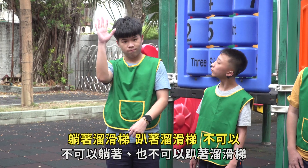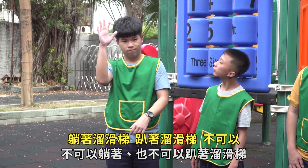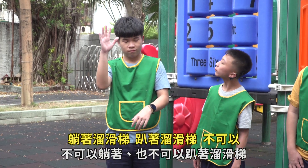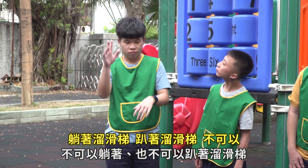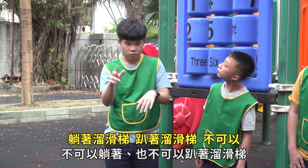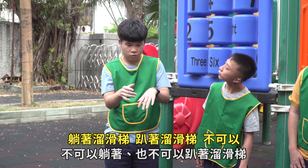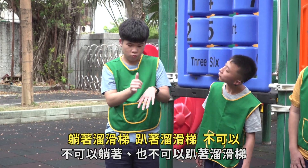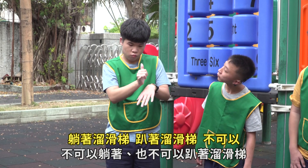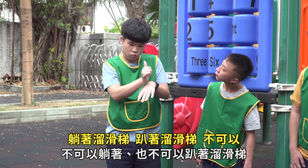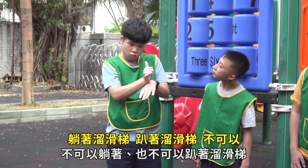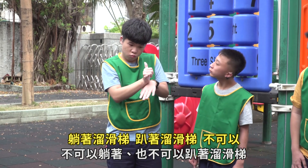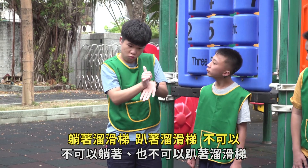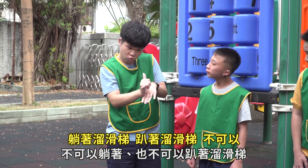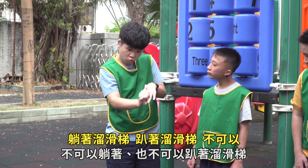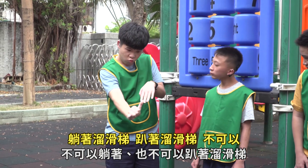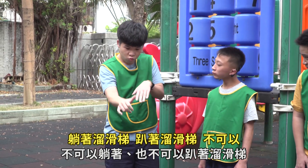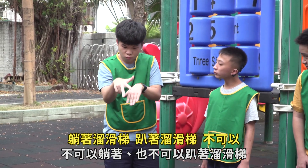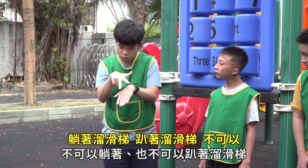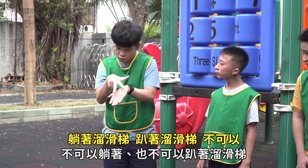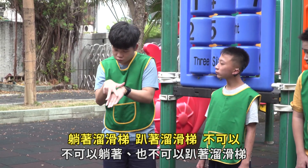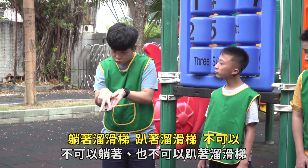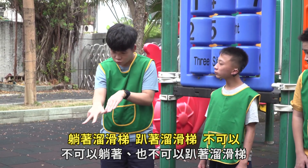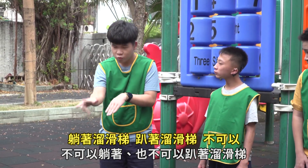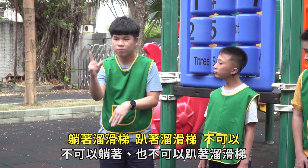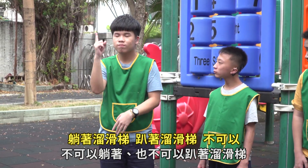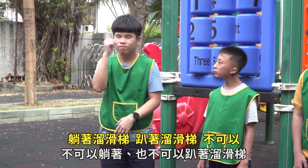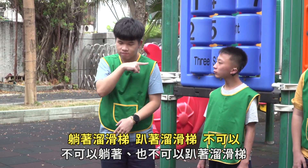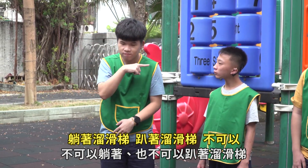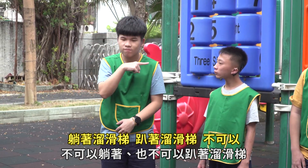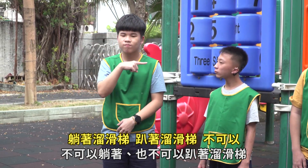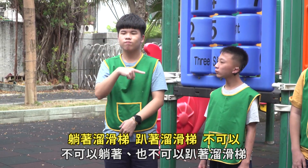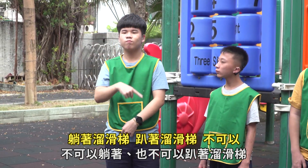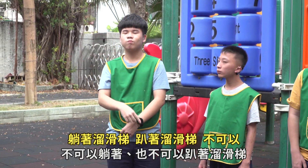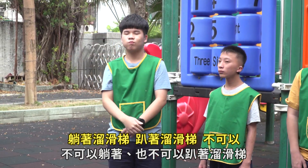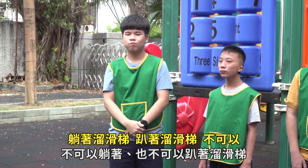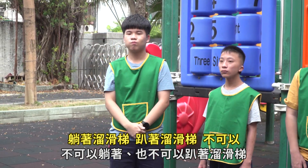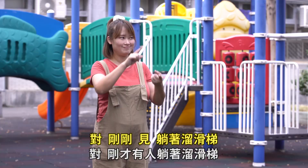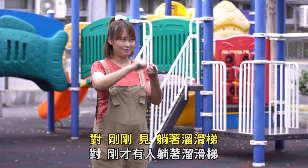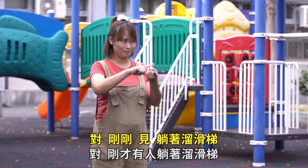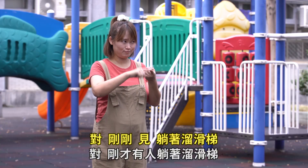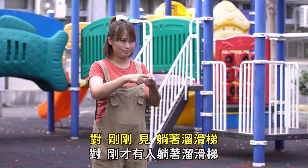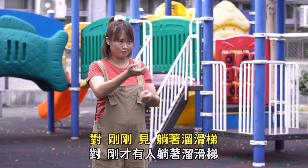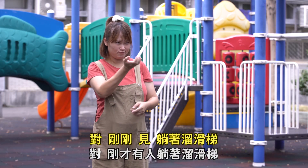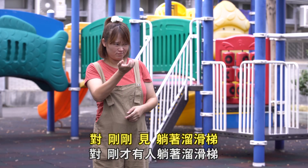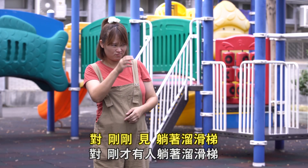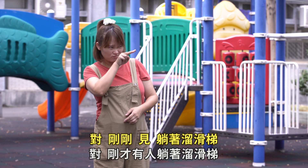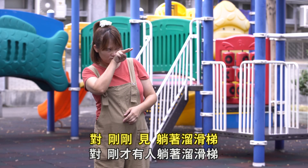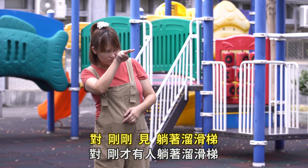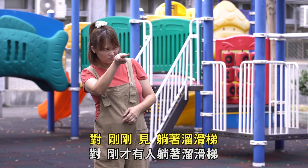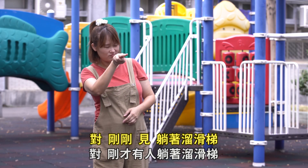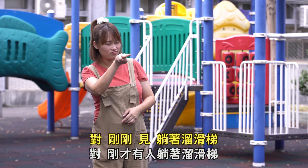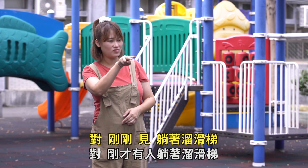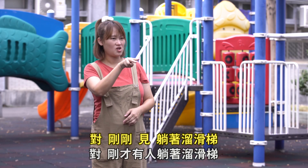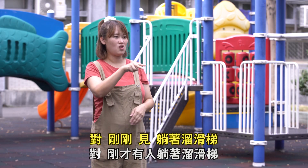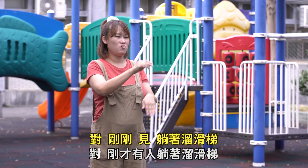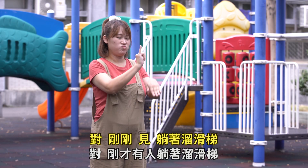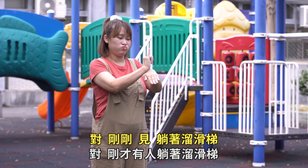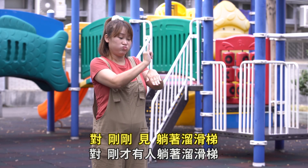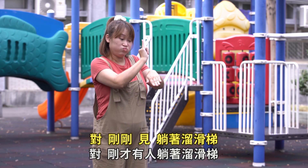不可以躺着，也不可以趴着溜滑梯。 对，刚才有人躺着溜